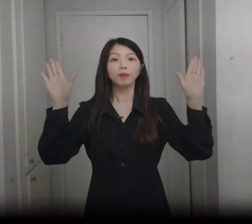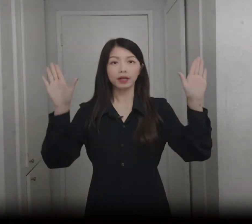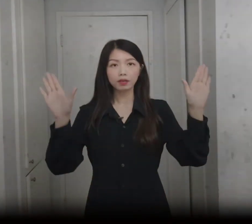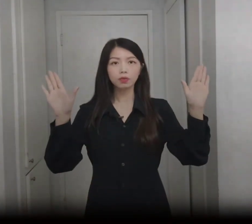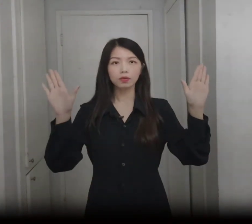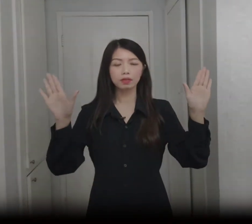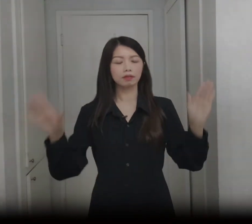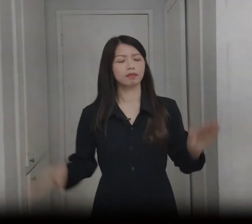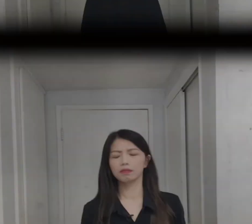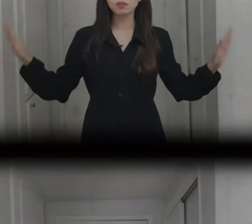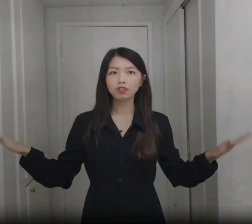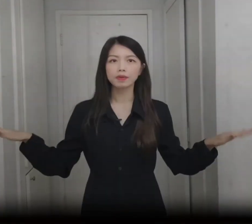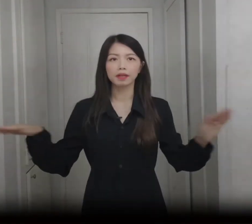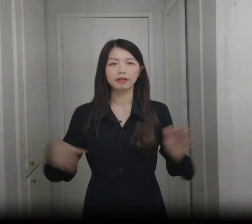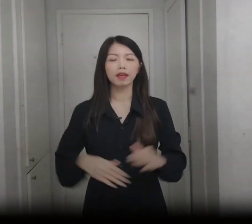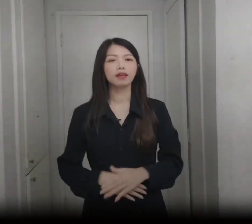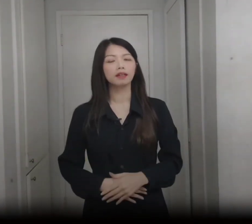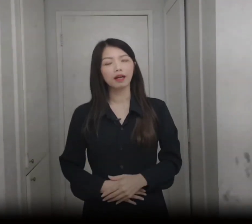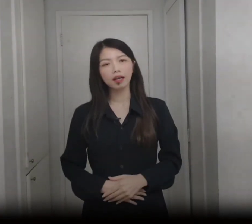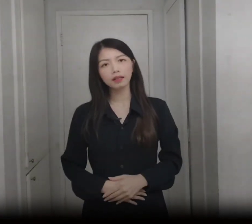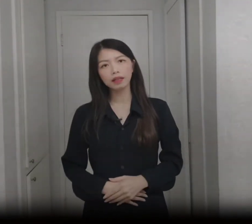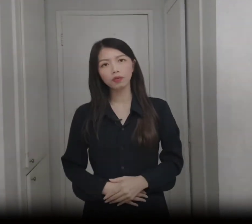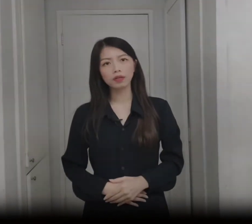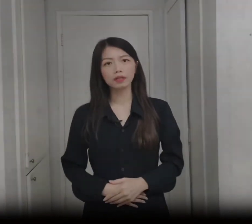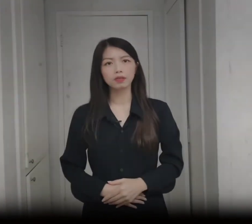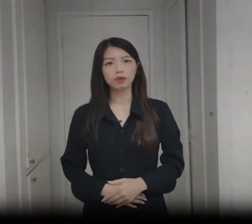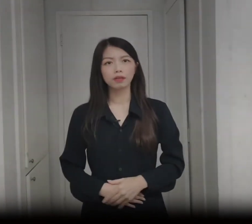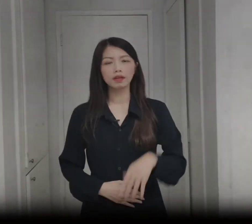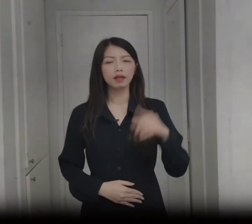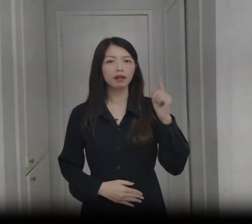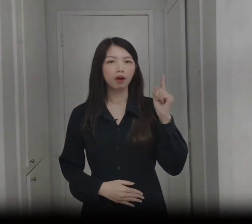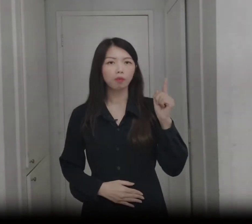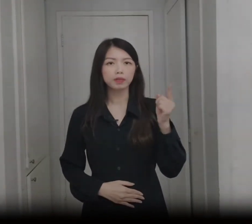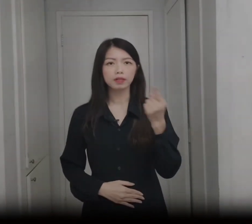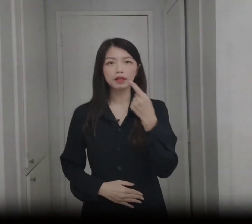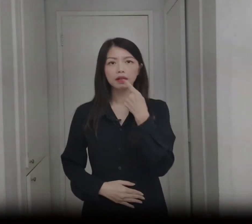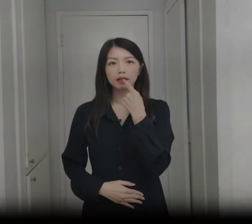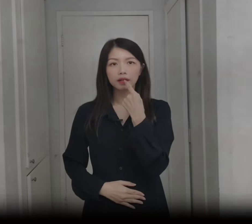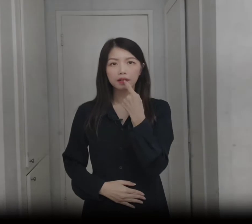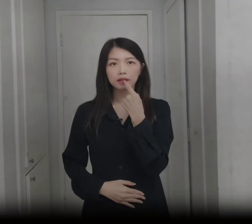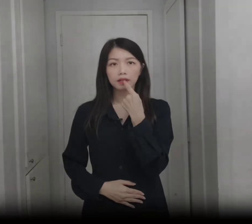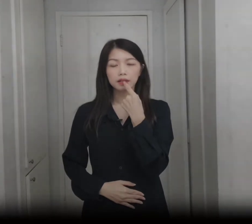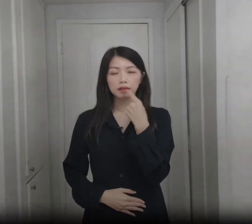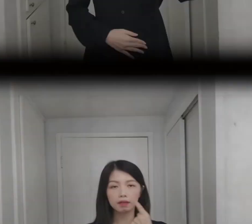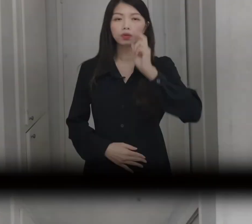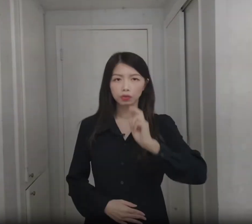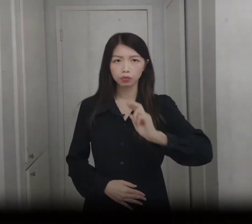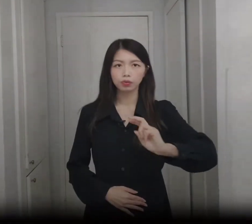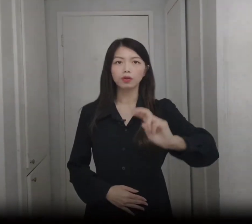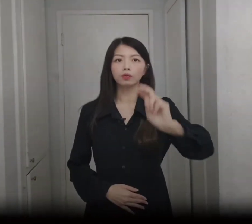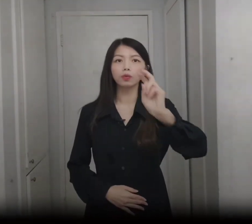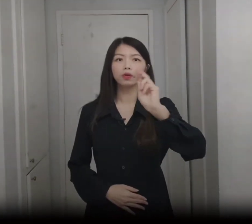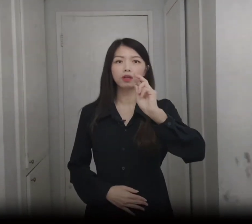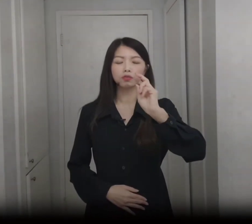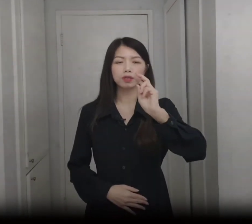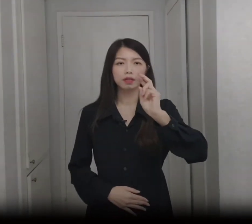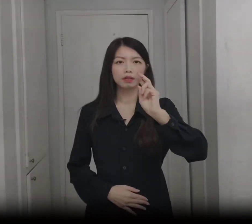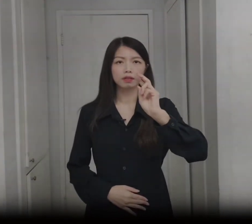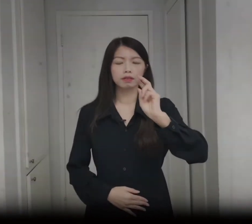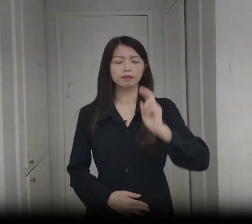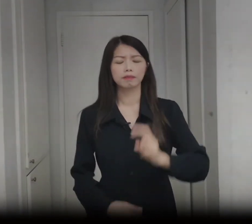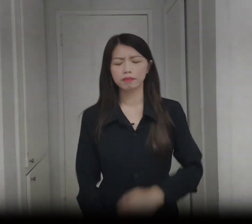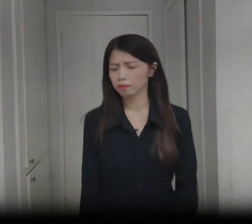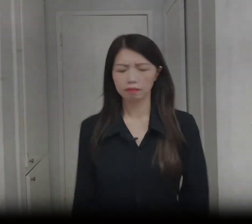쪽에서 얼굴 밖에 쪽에 해주시면 되는데, 일단 하얗다라고 하는 뜻의 수어는 검지를 2개 정도